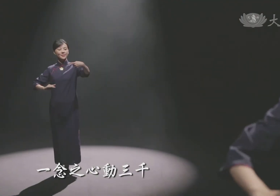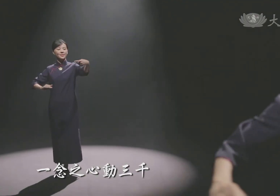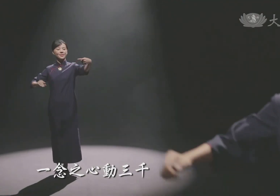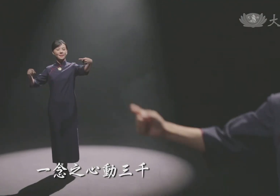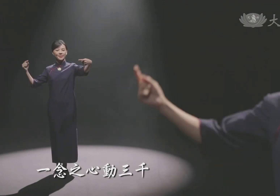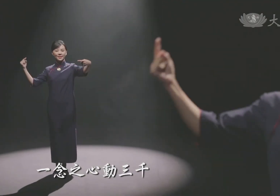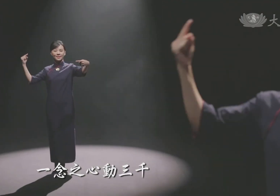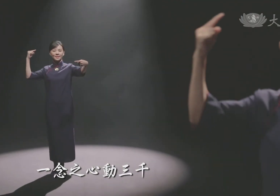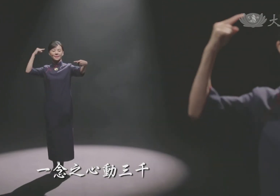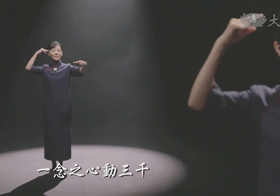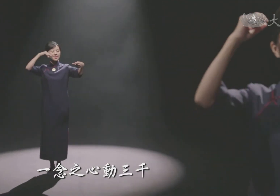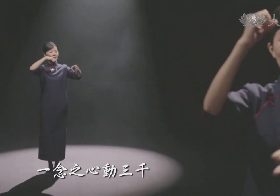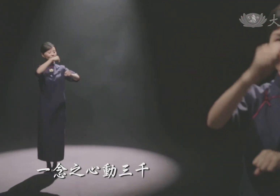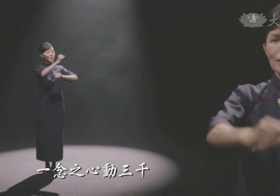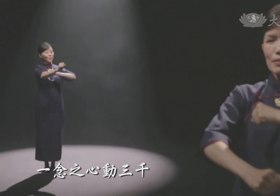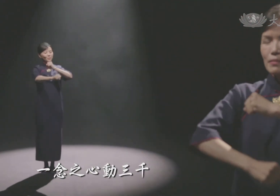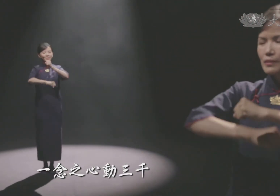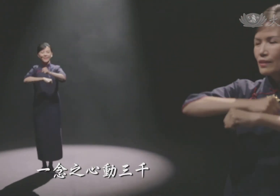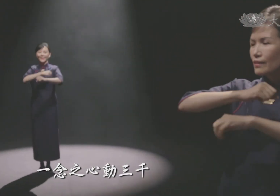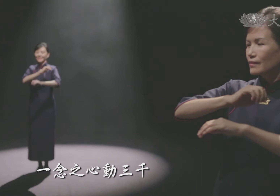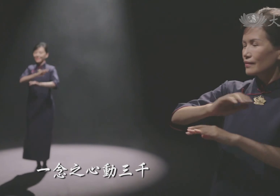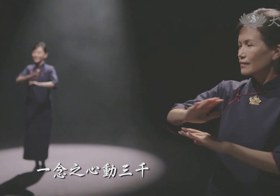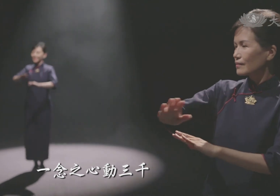一念之心动三千，